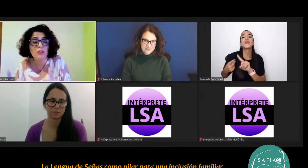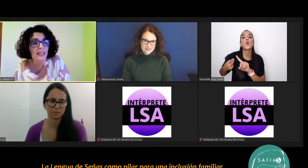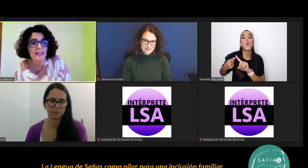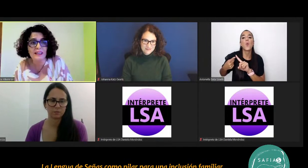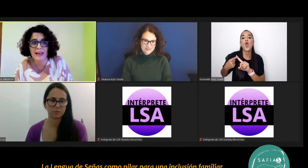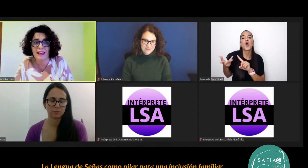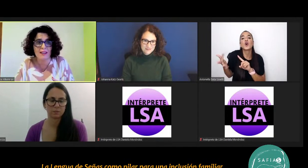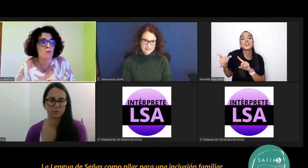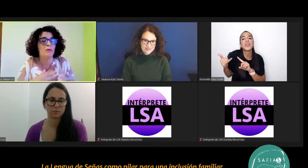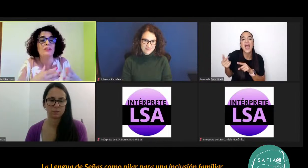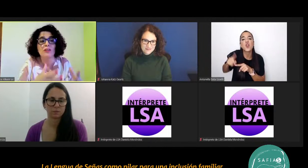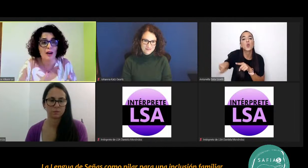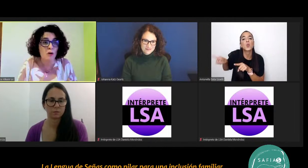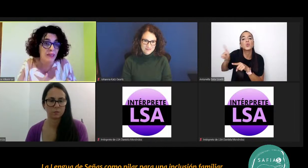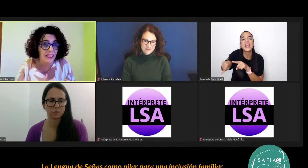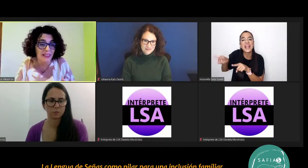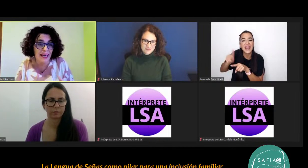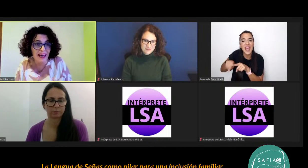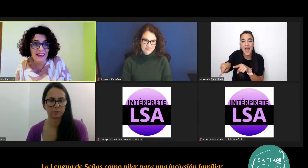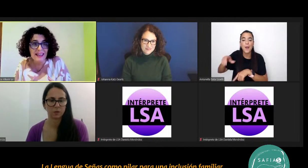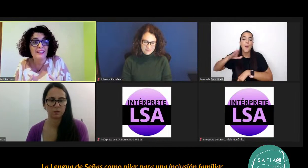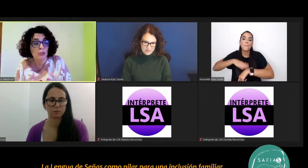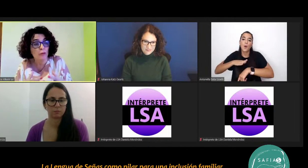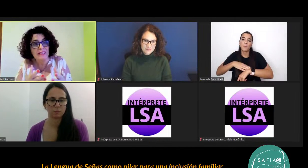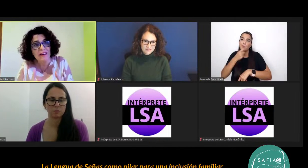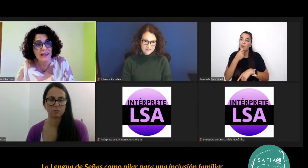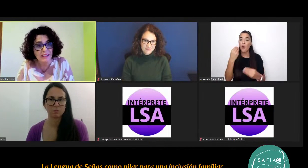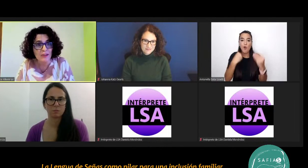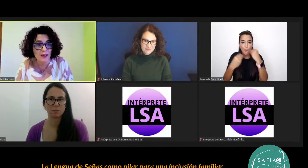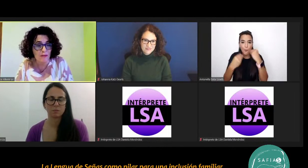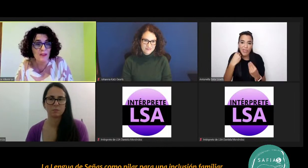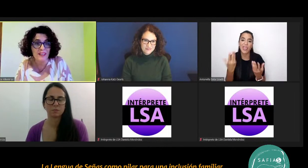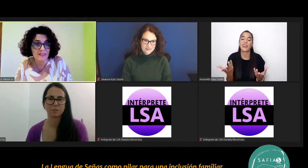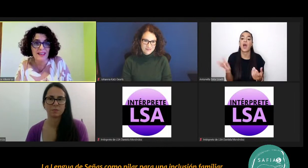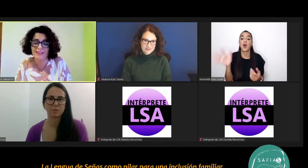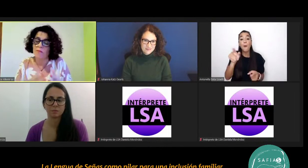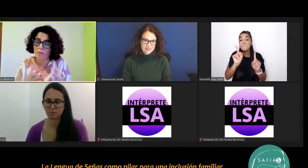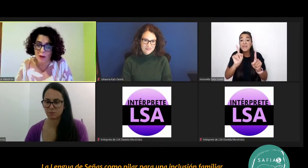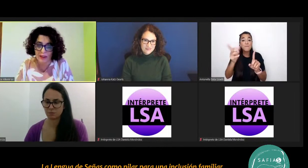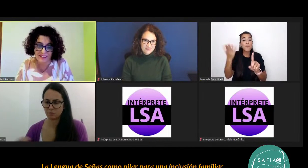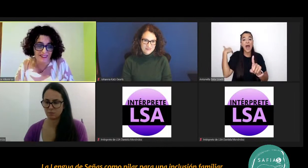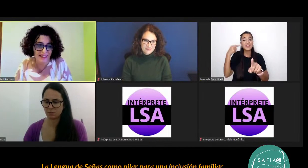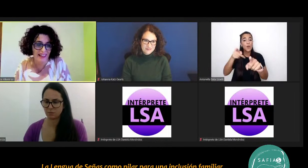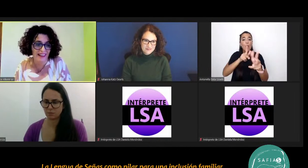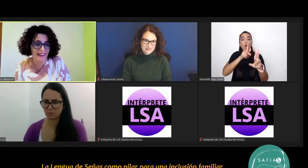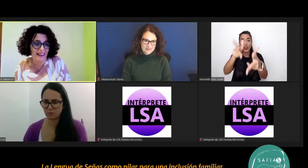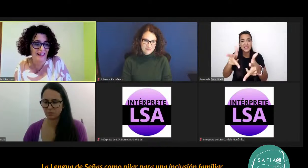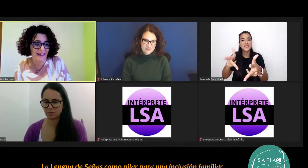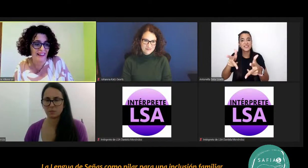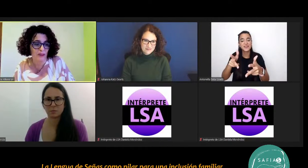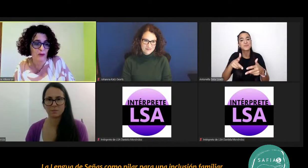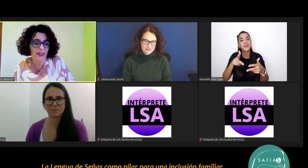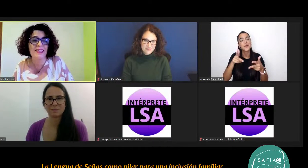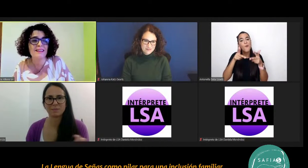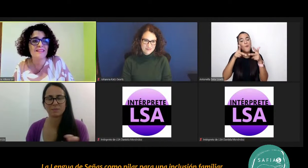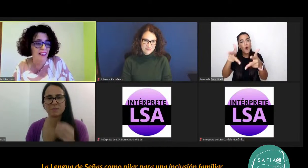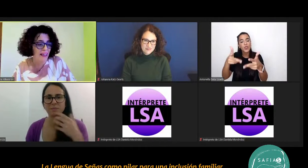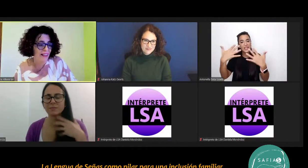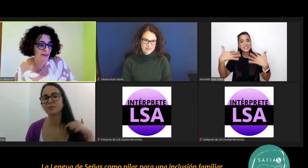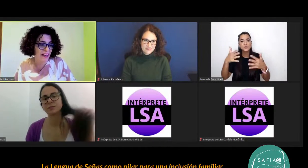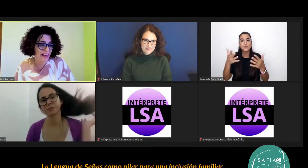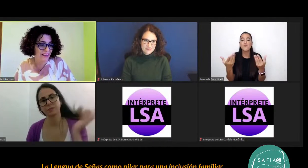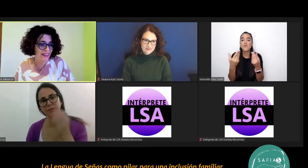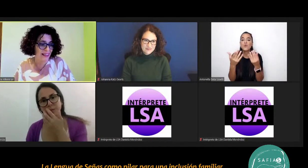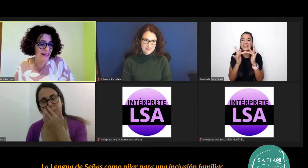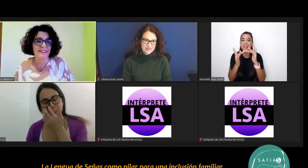las rutinas, de los momentos de la comida. Yo pensaba en esto que vos decías, y vos lo decís en tus redes,